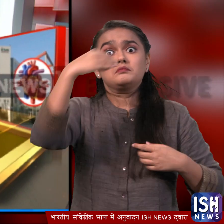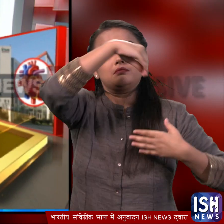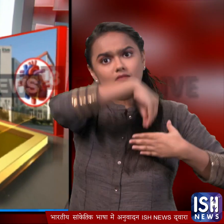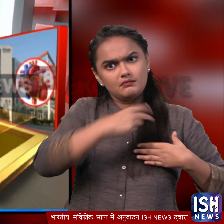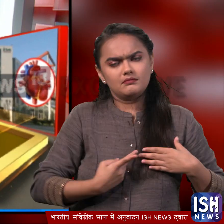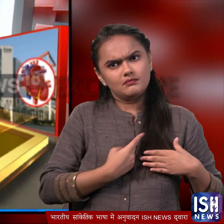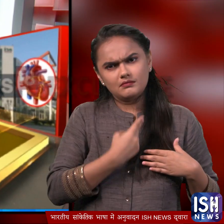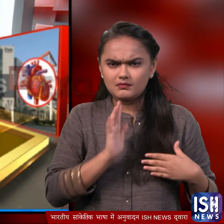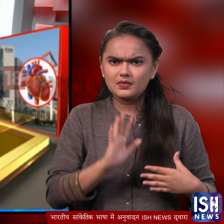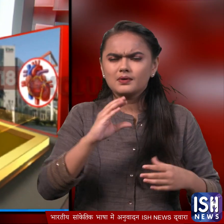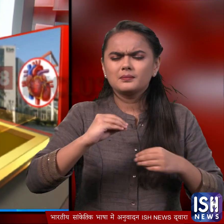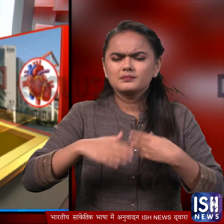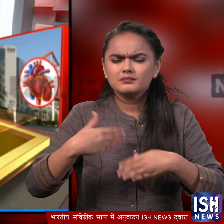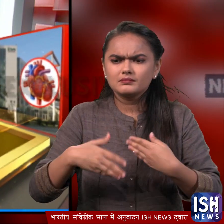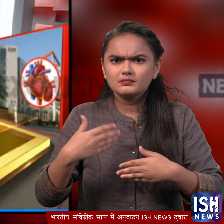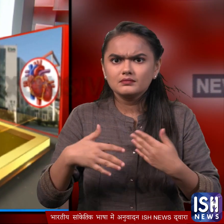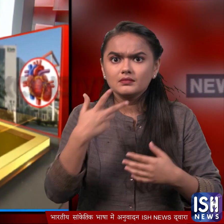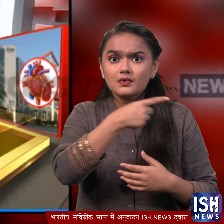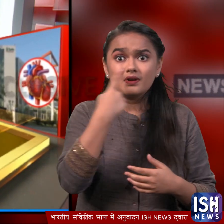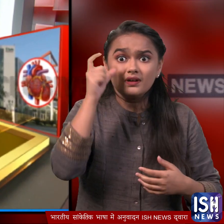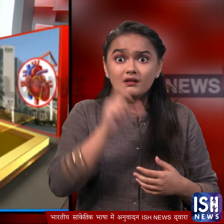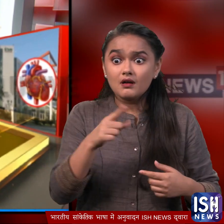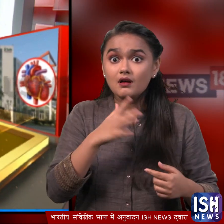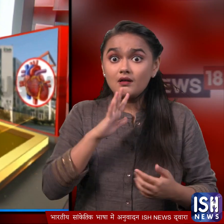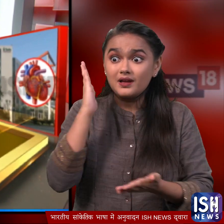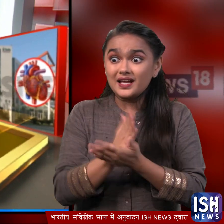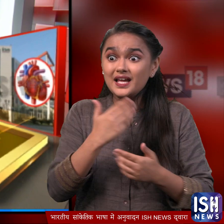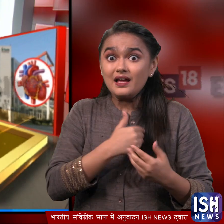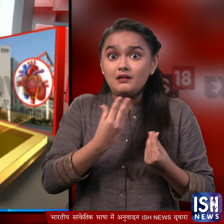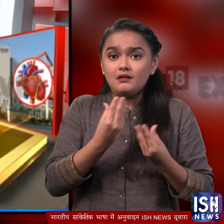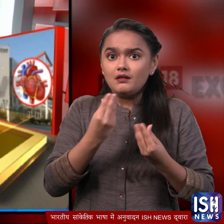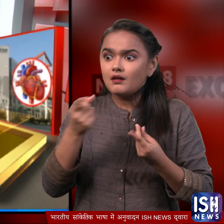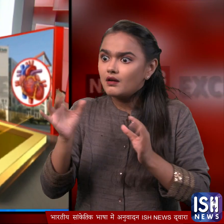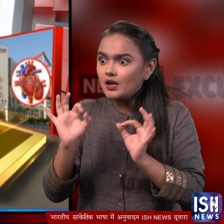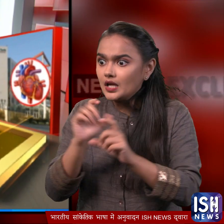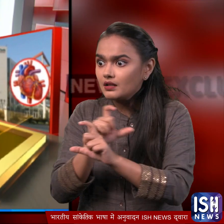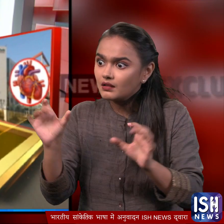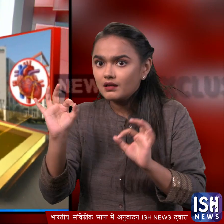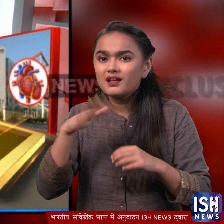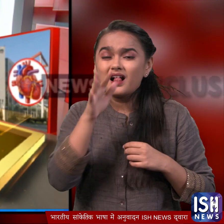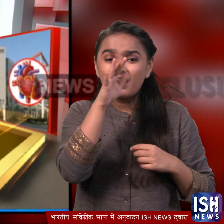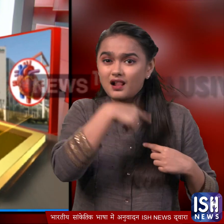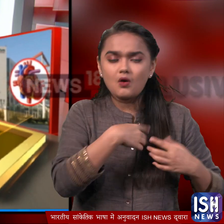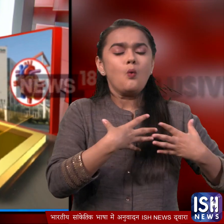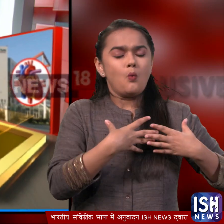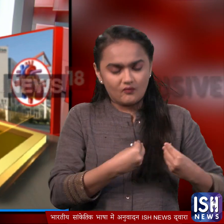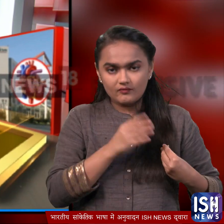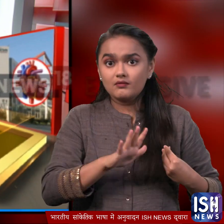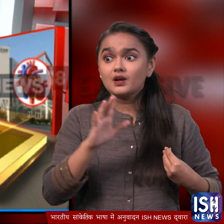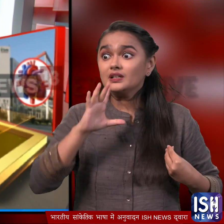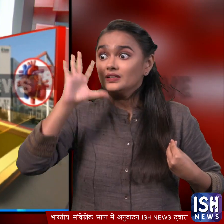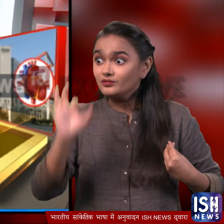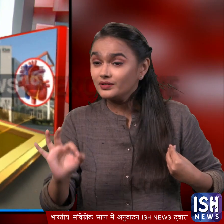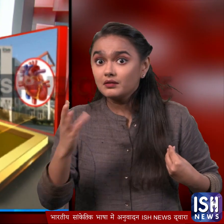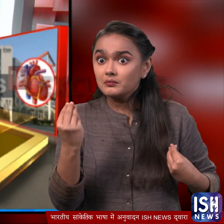दिया। लेकिन कुछ वक्त बाद डॉक्टरों ने पाया कि मरीज का असली दिल पूरी तरह ठीक हो चुका। आर्टिफिशियल हार्ट को बंद कर दिया गया तो